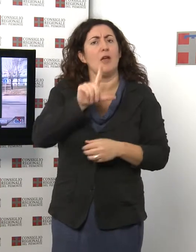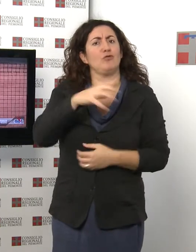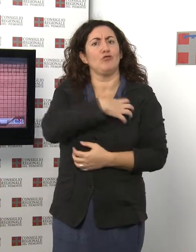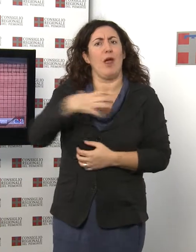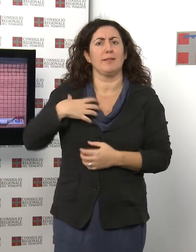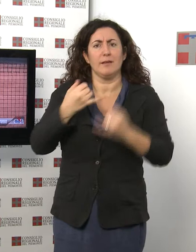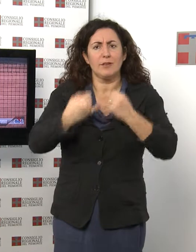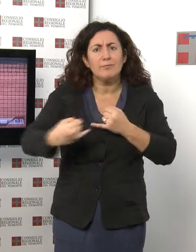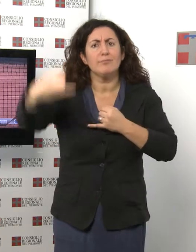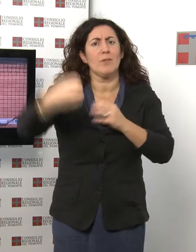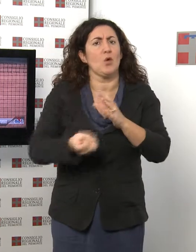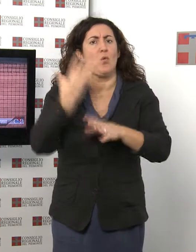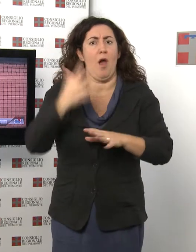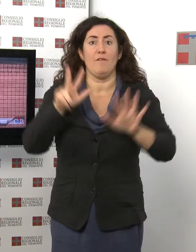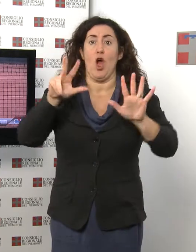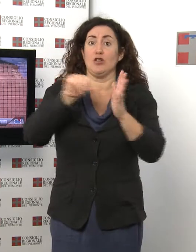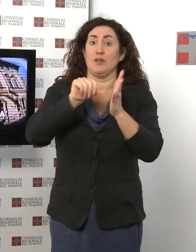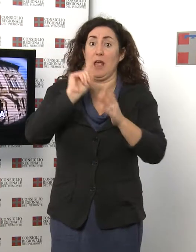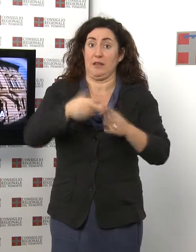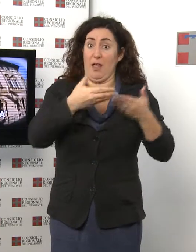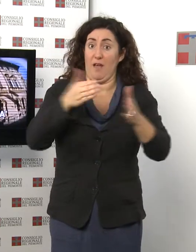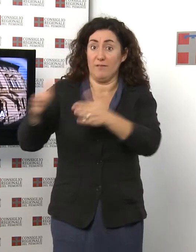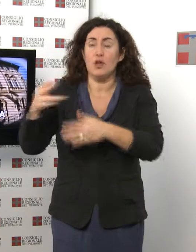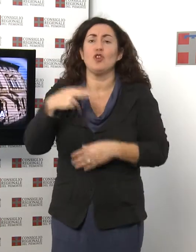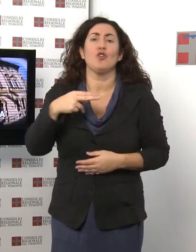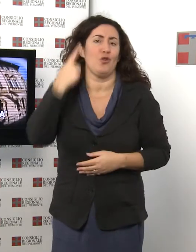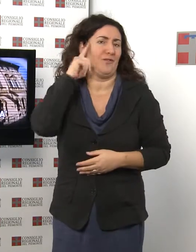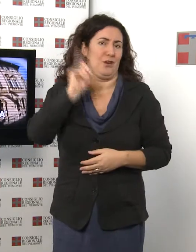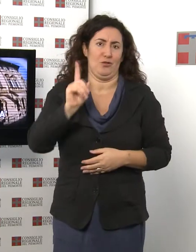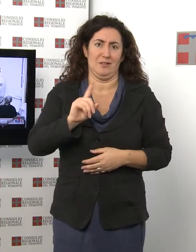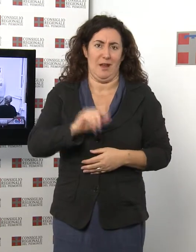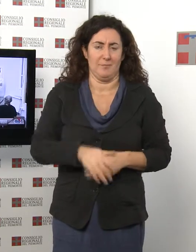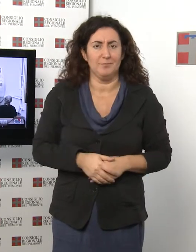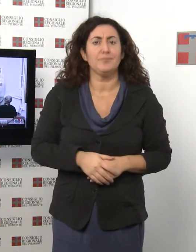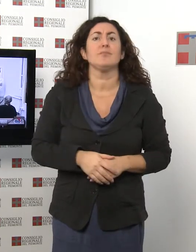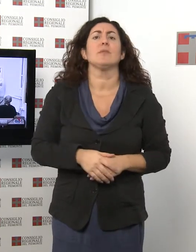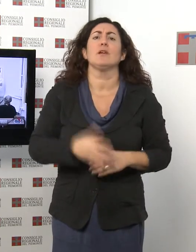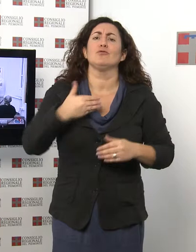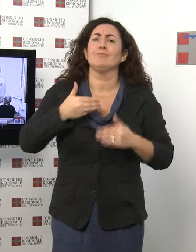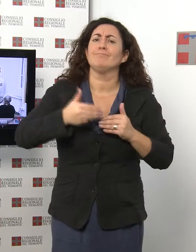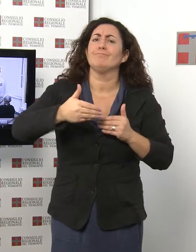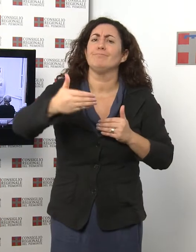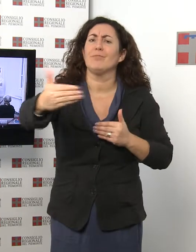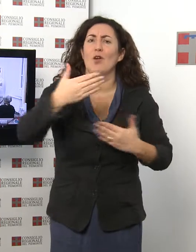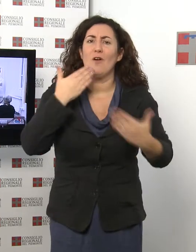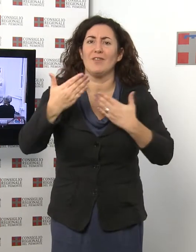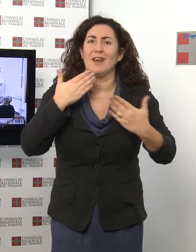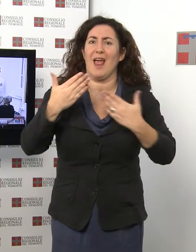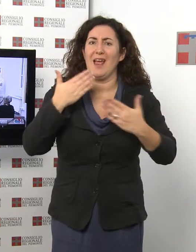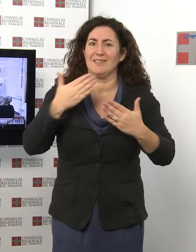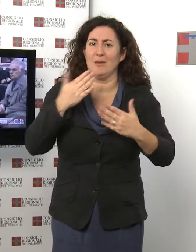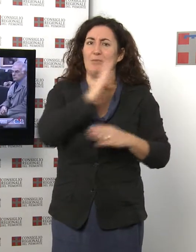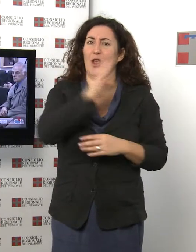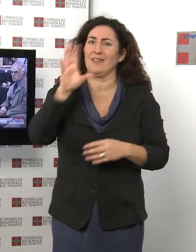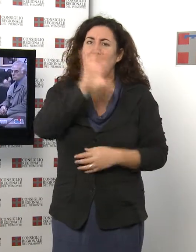da attivare in otto sedi ancora da individuare la crisi come opportunità nuovo ciclo di conferenze alla biblioteca della Regione